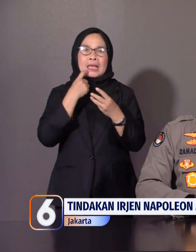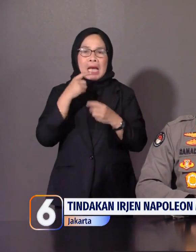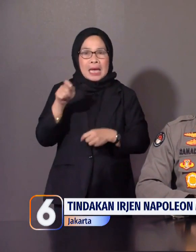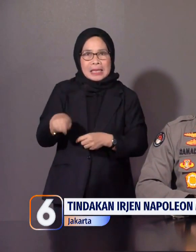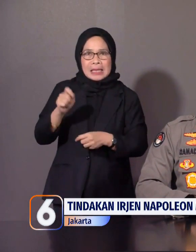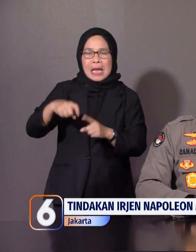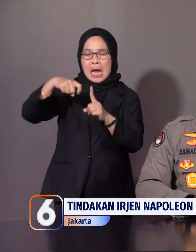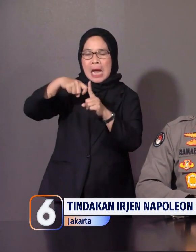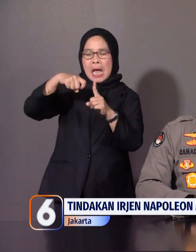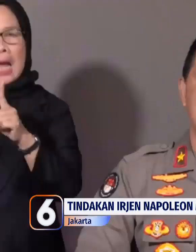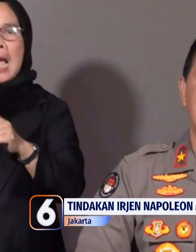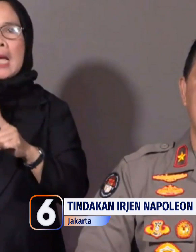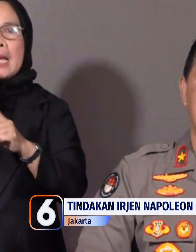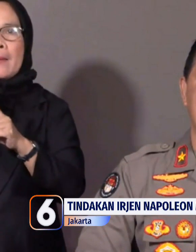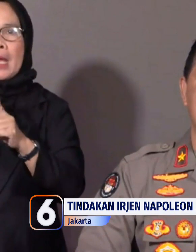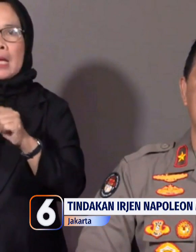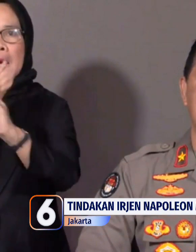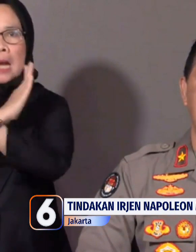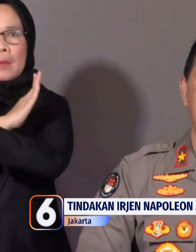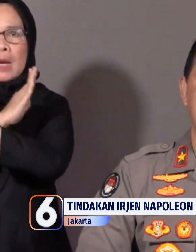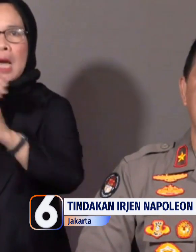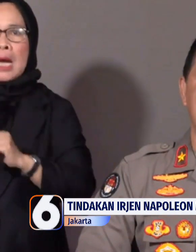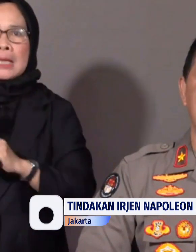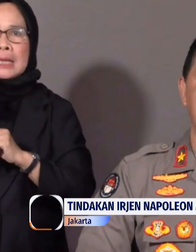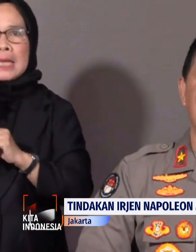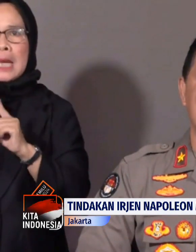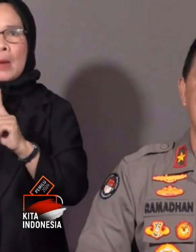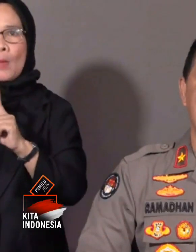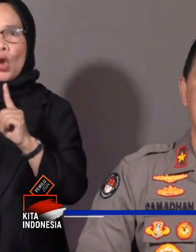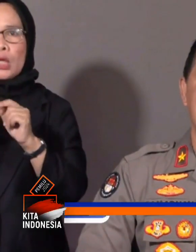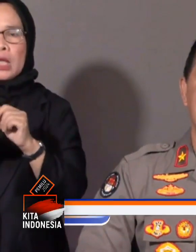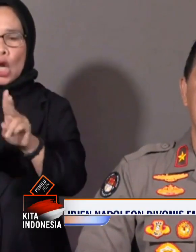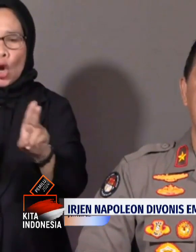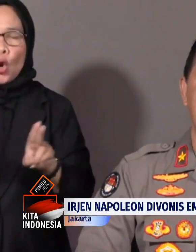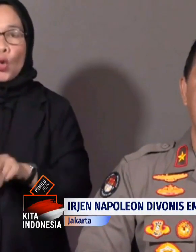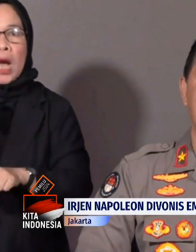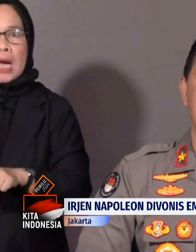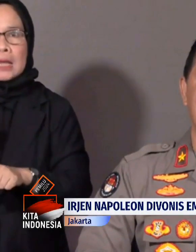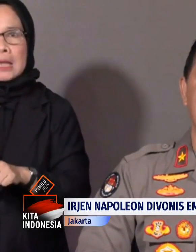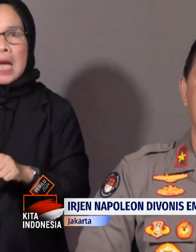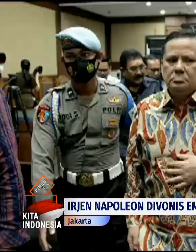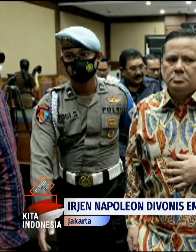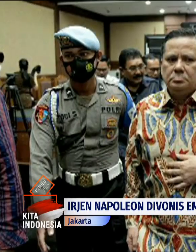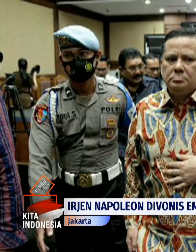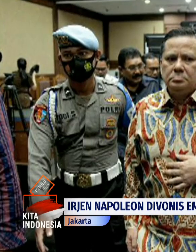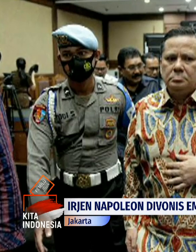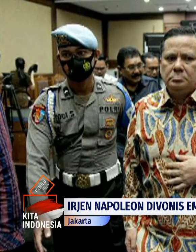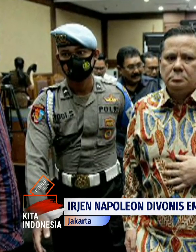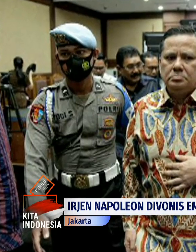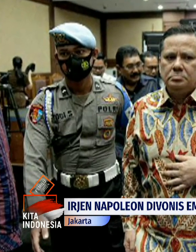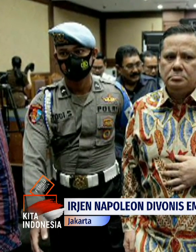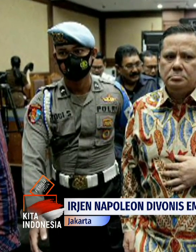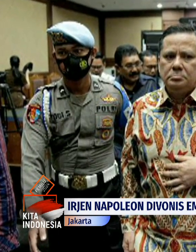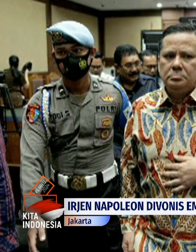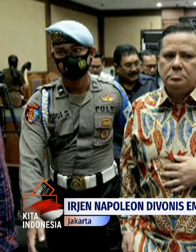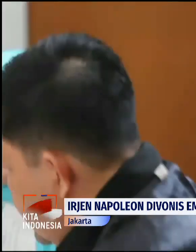berbagai pertimbangan komisi kode etik Polri menjatuhkan sanksi berupa mutasi bersifat demosi selama 3 tahun 4 bulan kepada